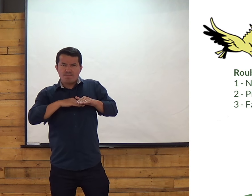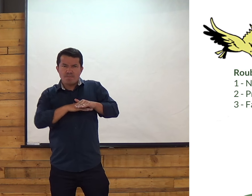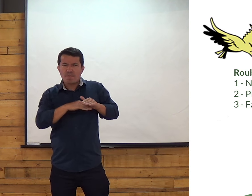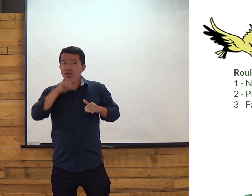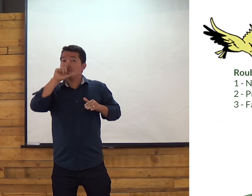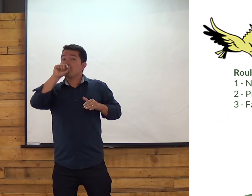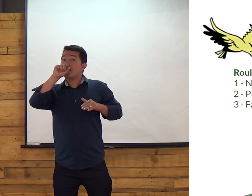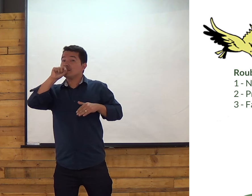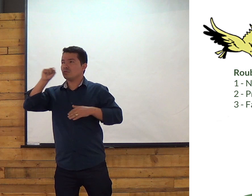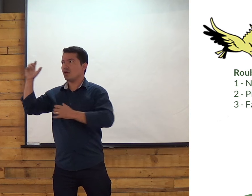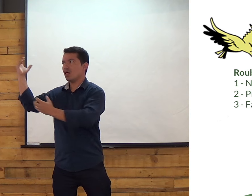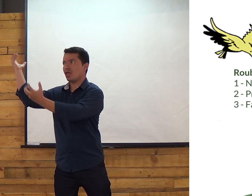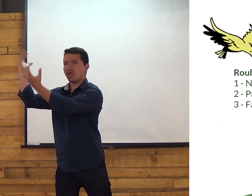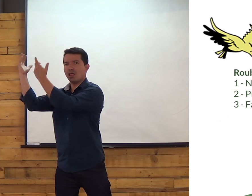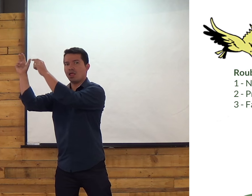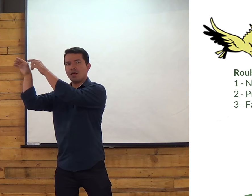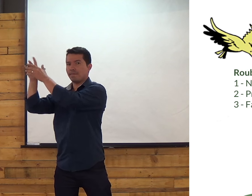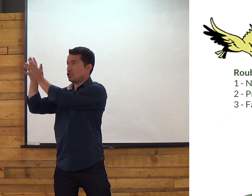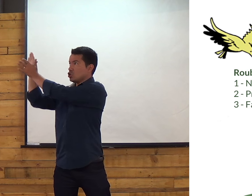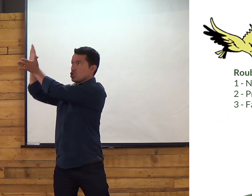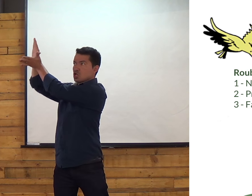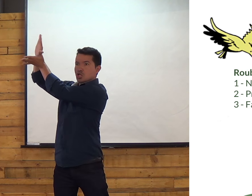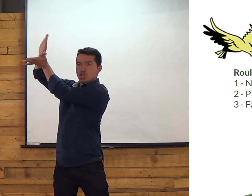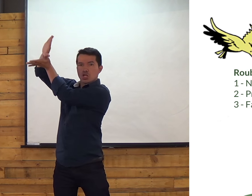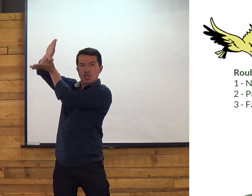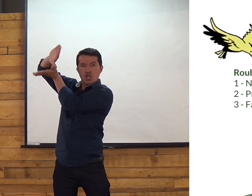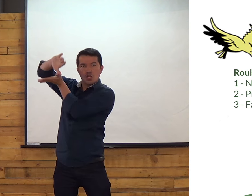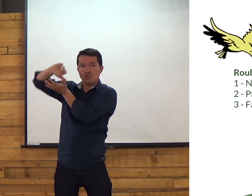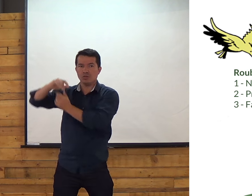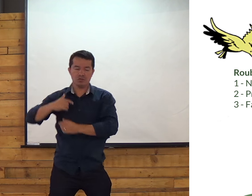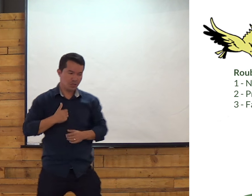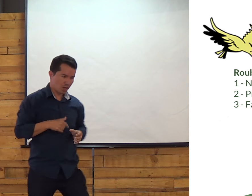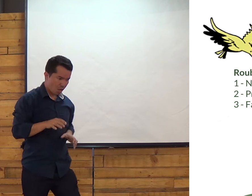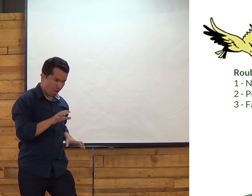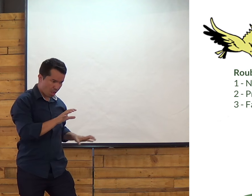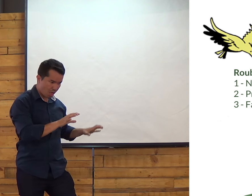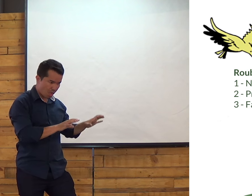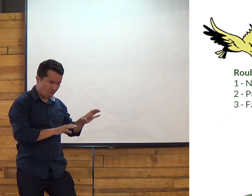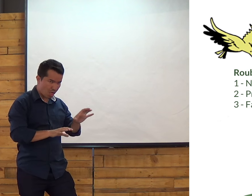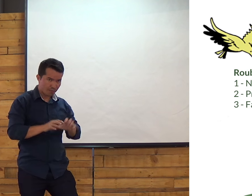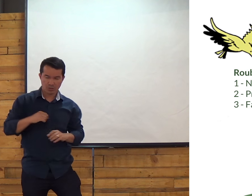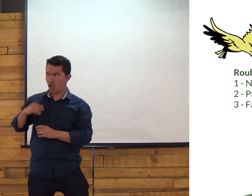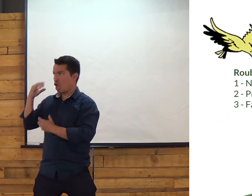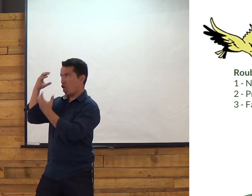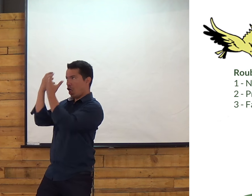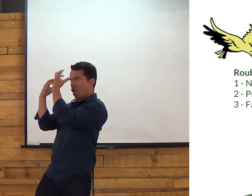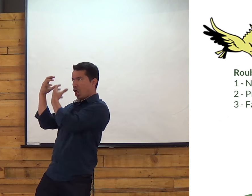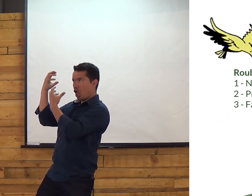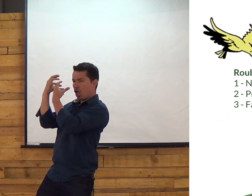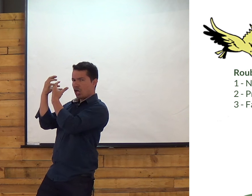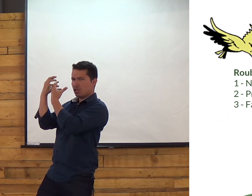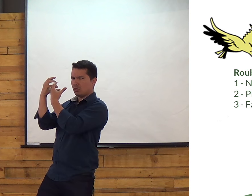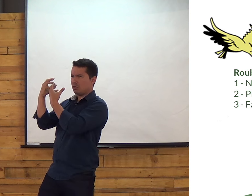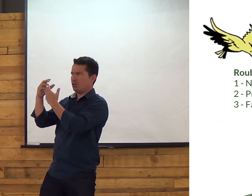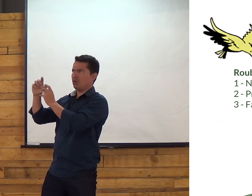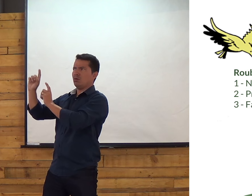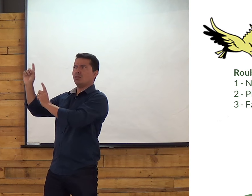todo, guardando as coisas de Deus, para que esse pássaro sorrateiro não venha